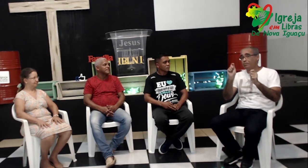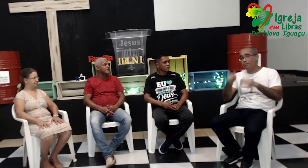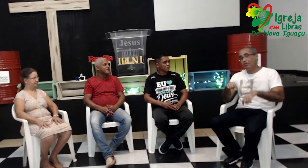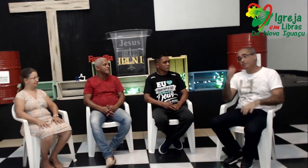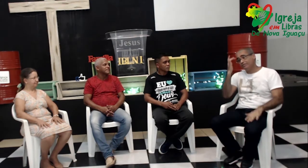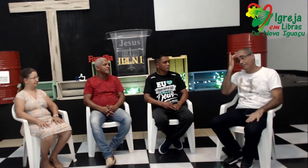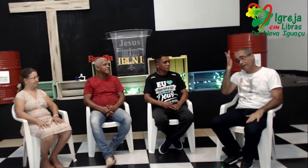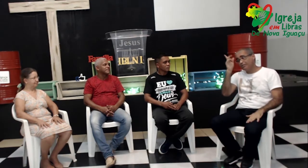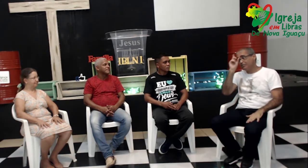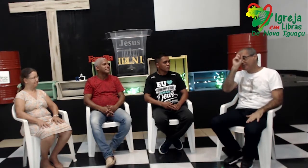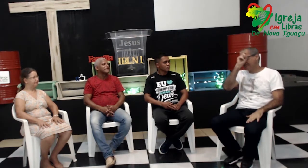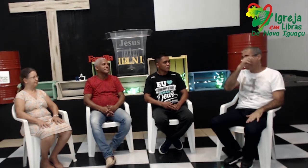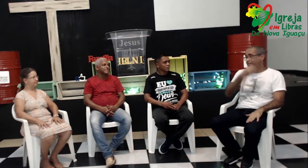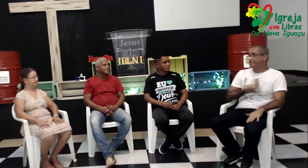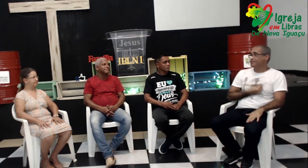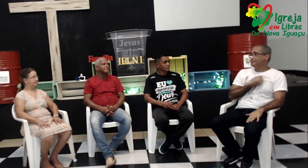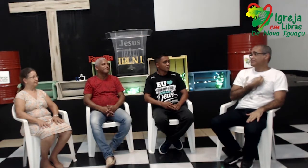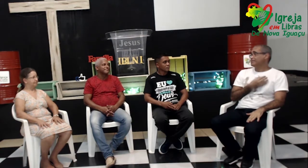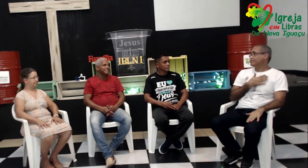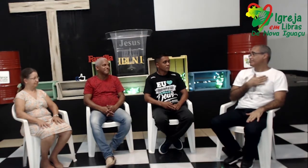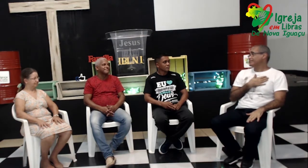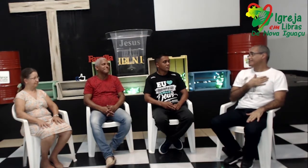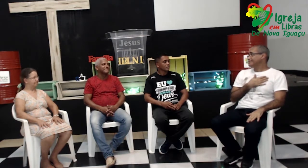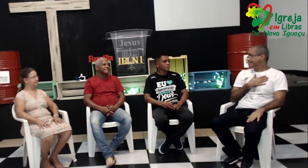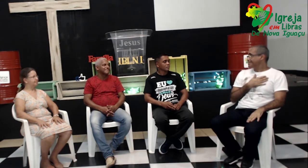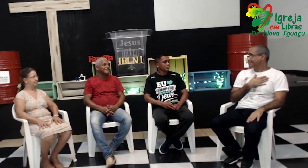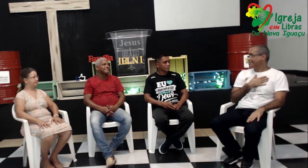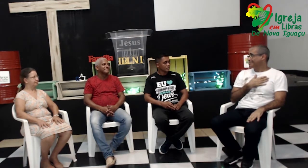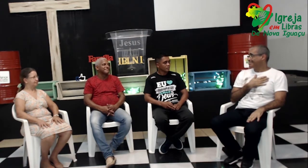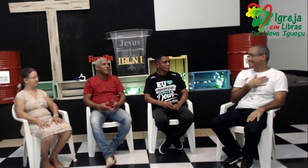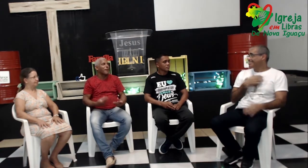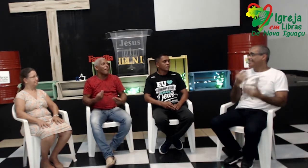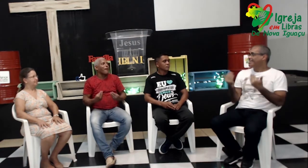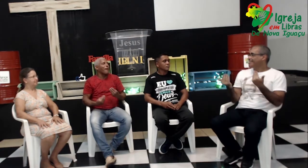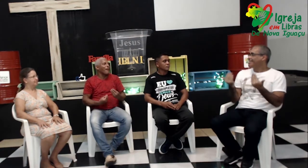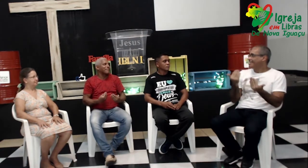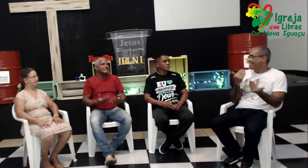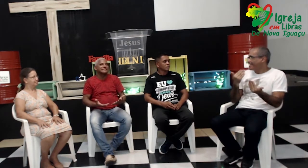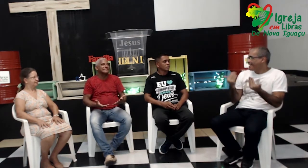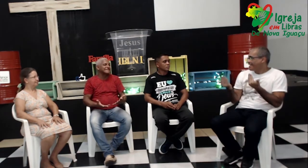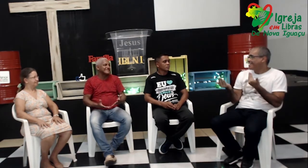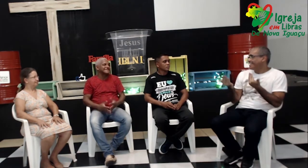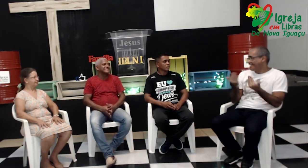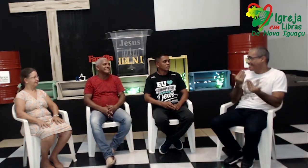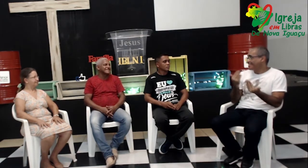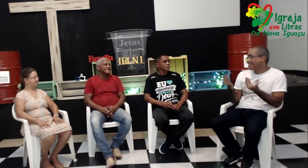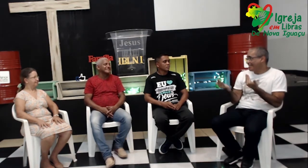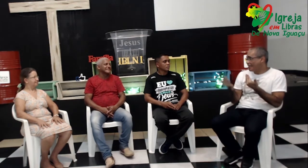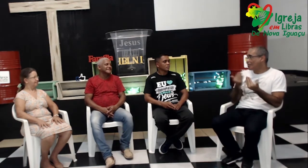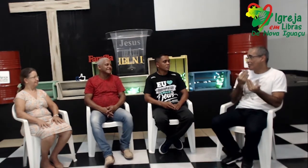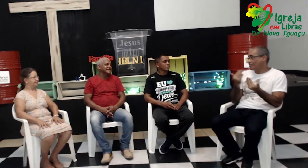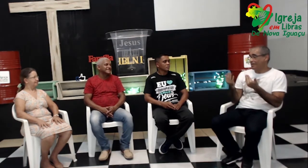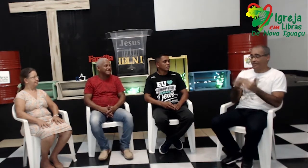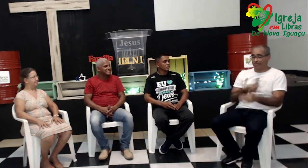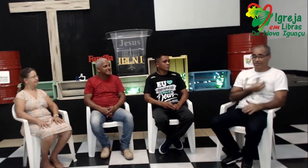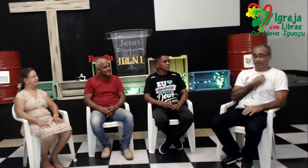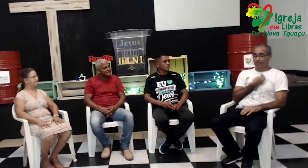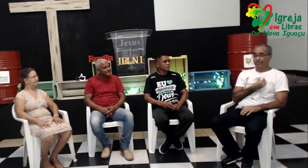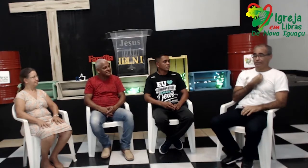assim, nós precisamos fazer escolhas. E escolhas são importantes para a nossa vida.